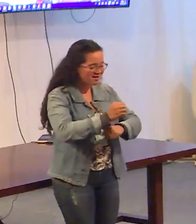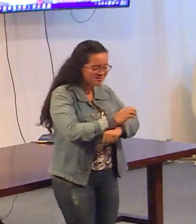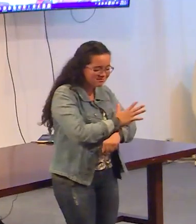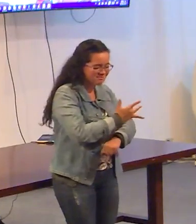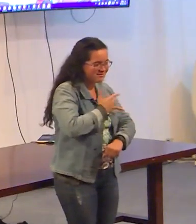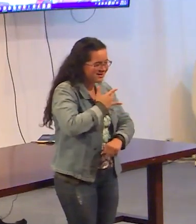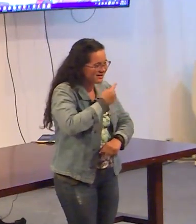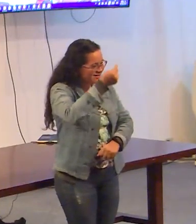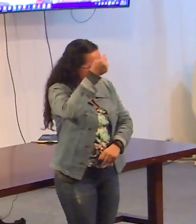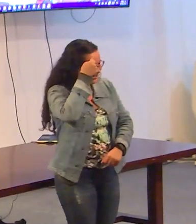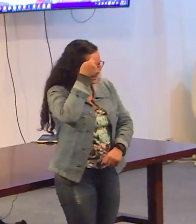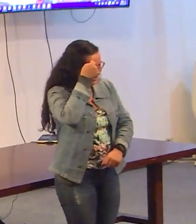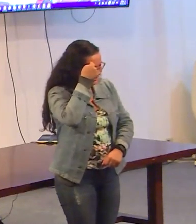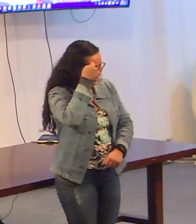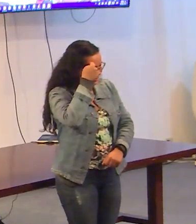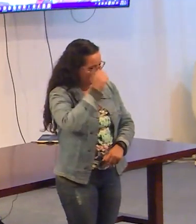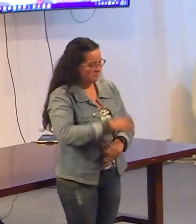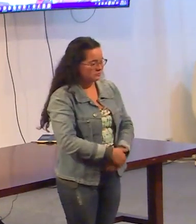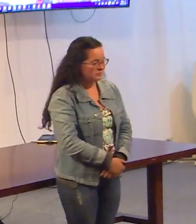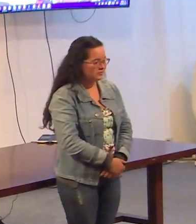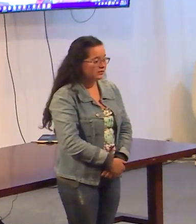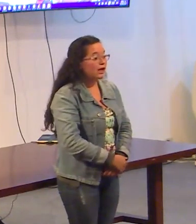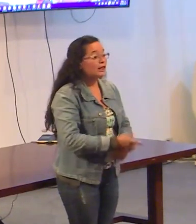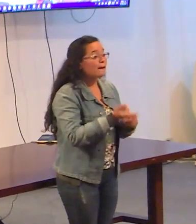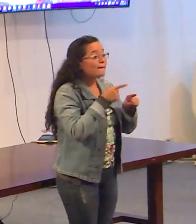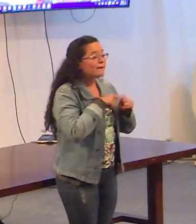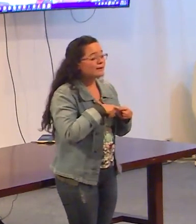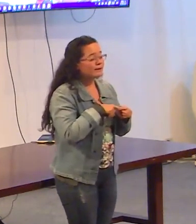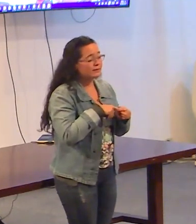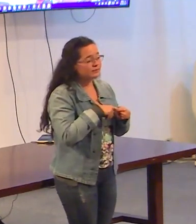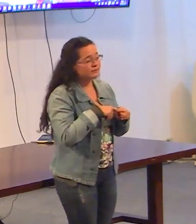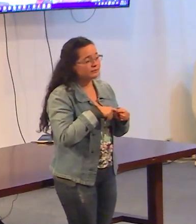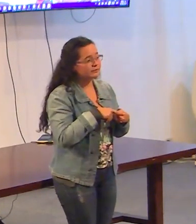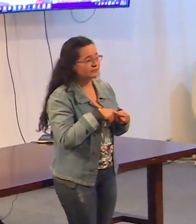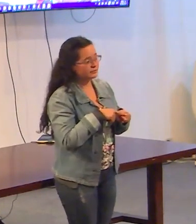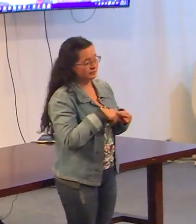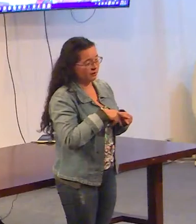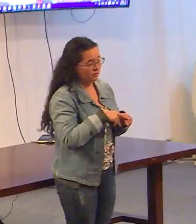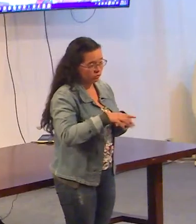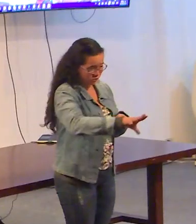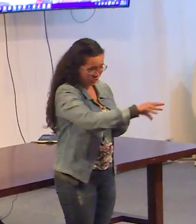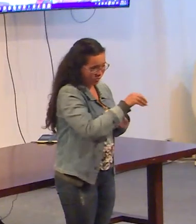que tiene, y también lo evidenciamos cuando pudimos que toda la población